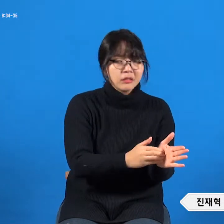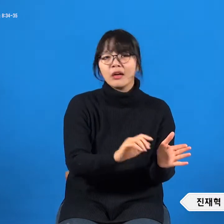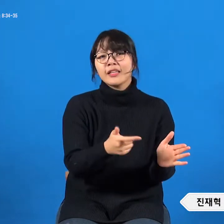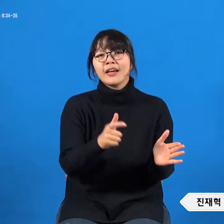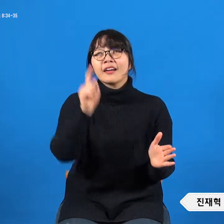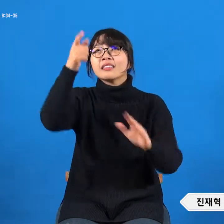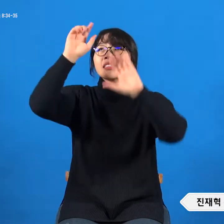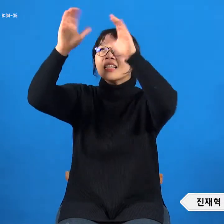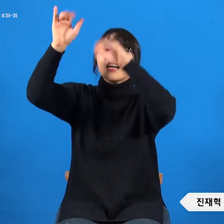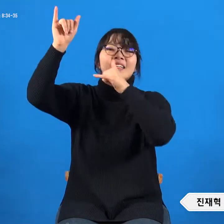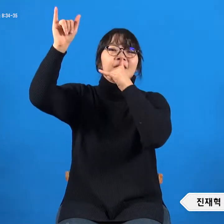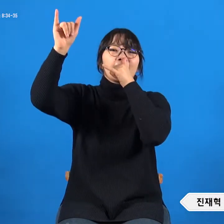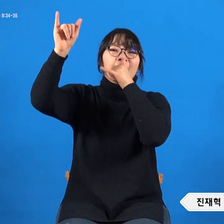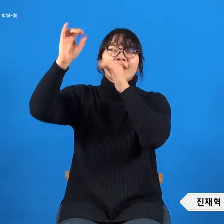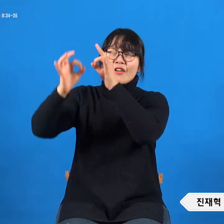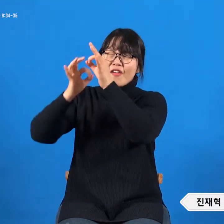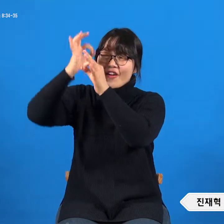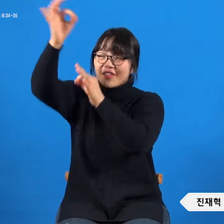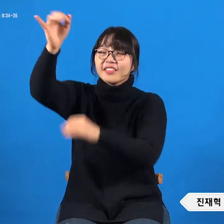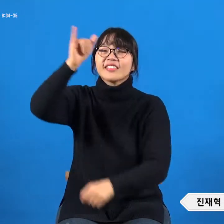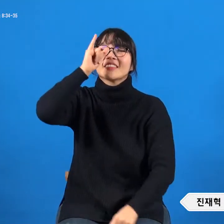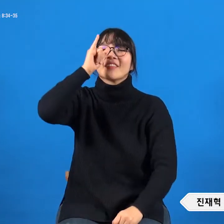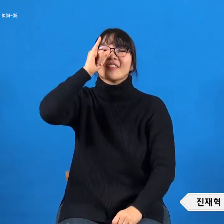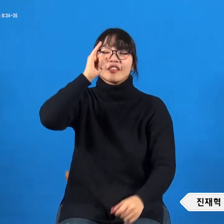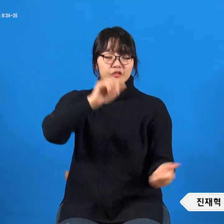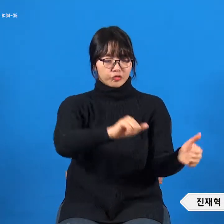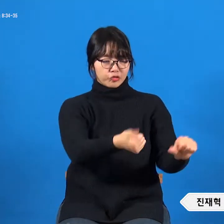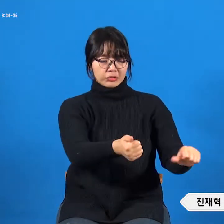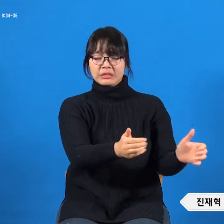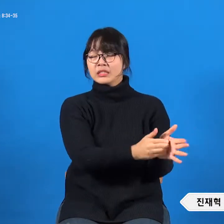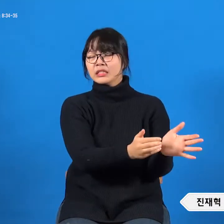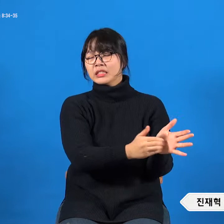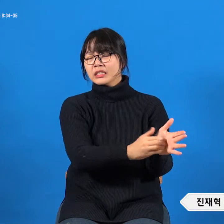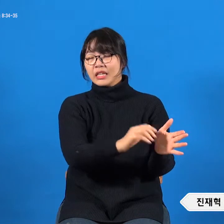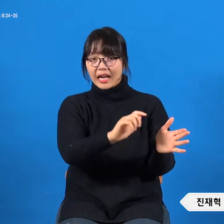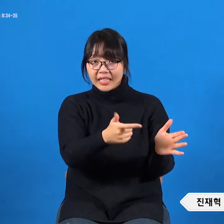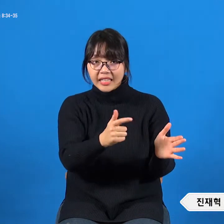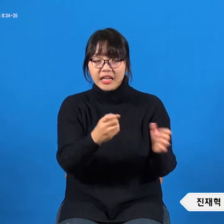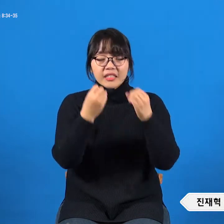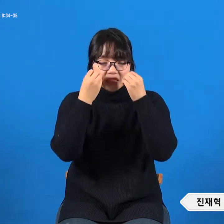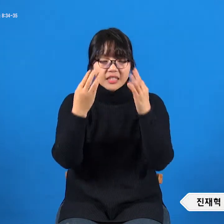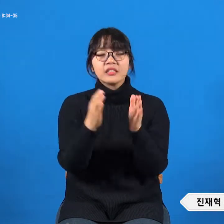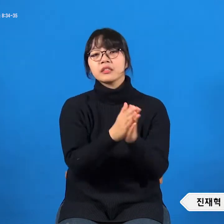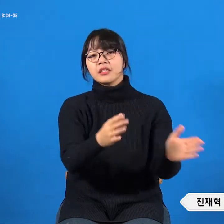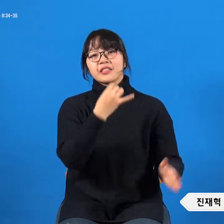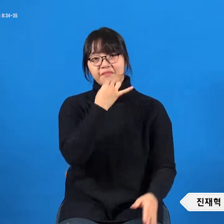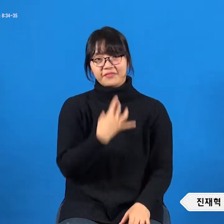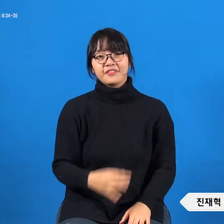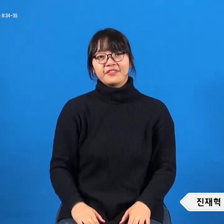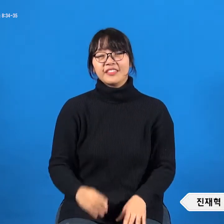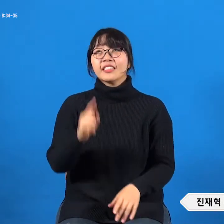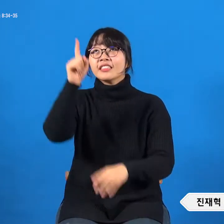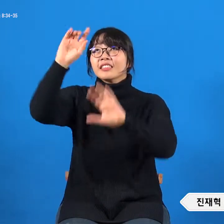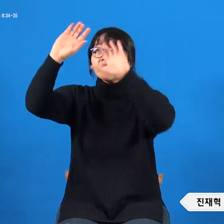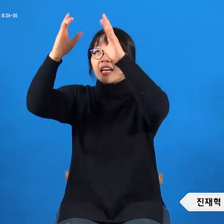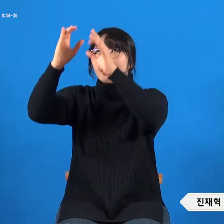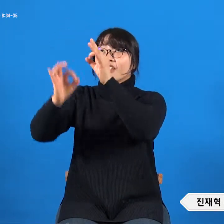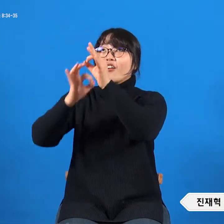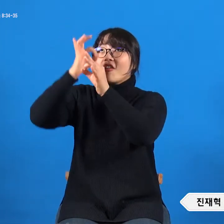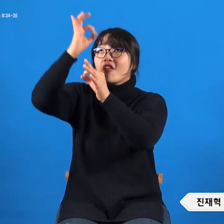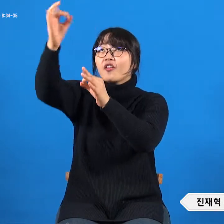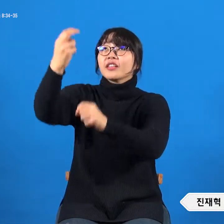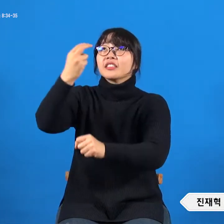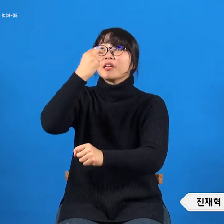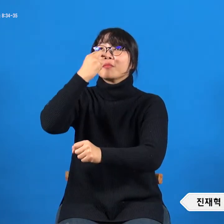우리의 죽음은 새로운 생명입니다. 끝이 아니라 시작입니다. 영원한 생명을 향한 하나님의